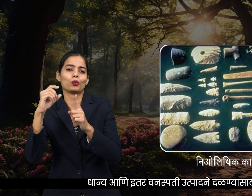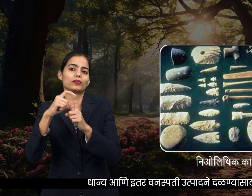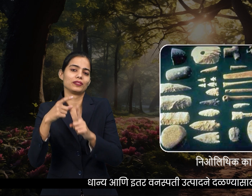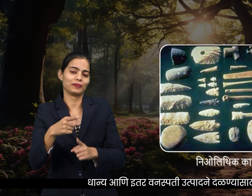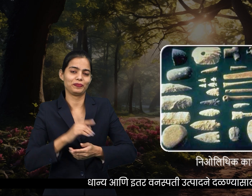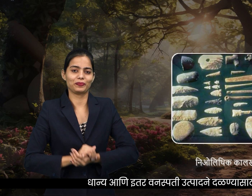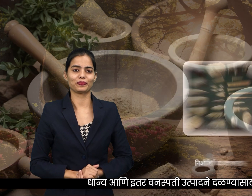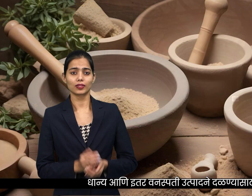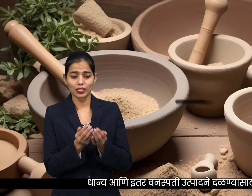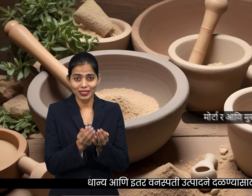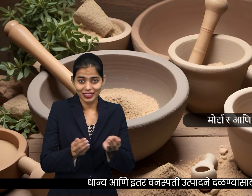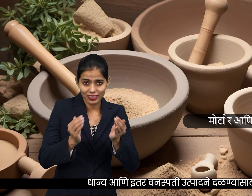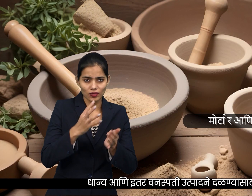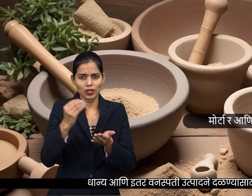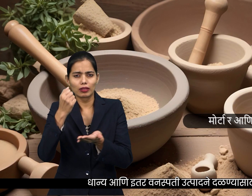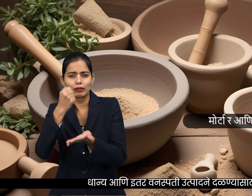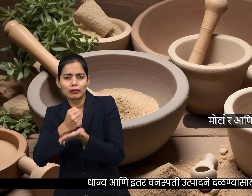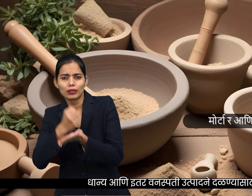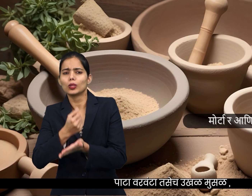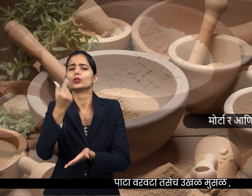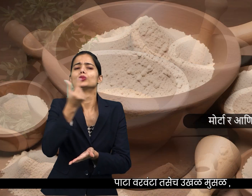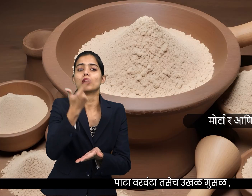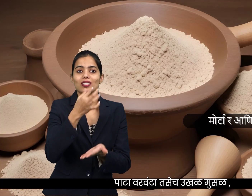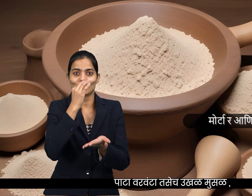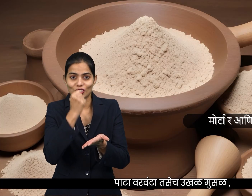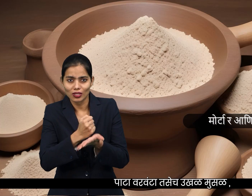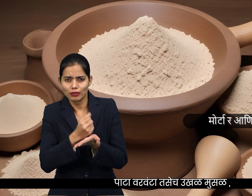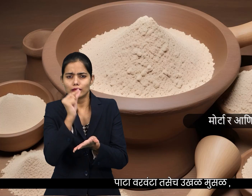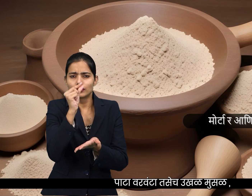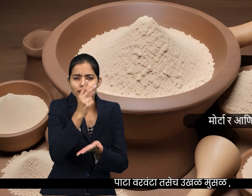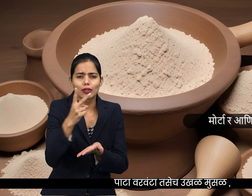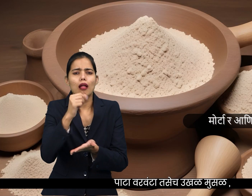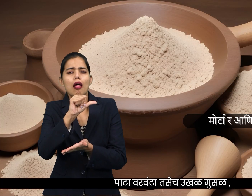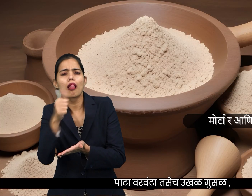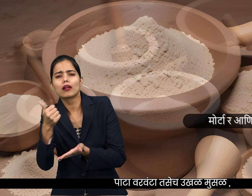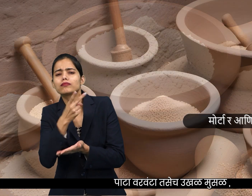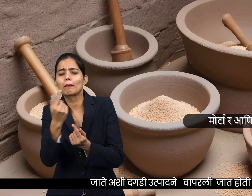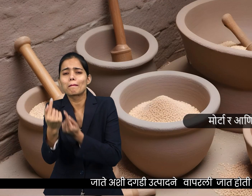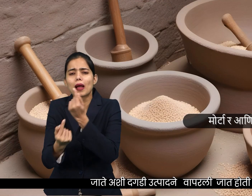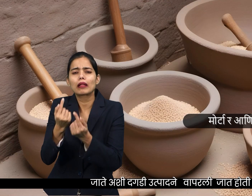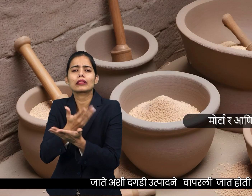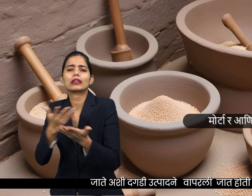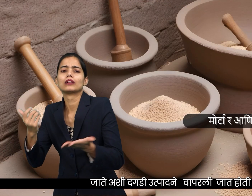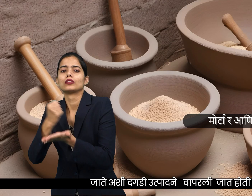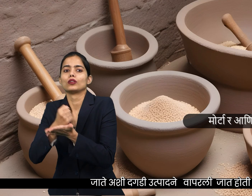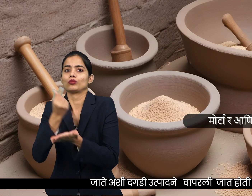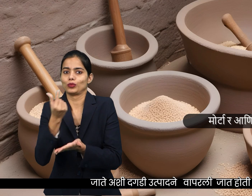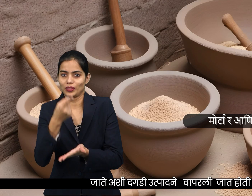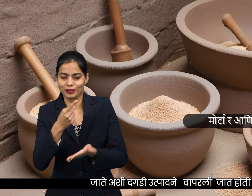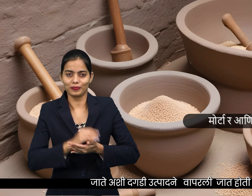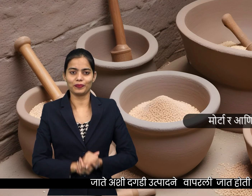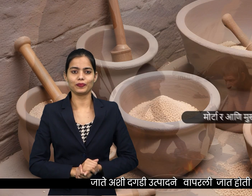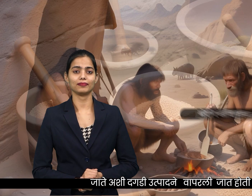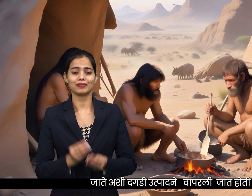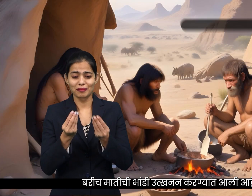धान्य आणि इतर वनस्पती उत्पादने दळण्यासाठी पाटा, वरवंटा तसेच उखळ, मुसळ, जाते अशी दगडी